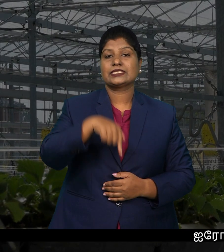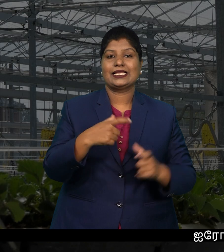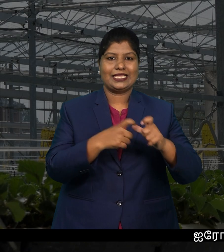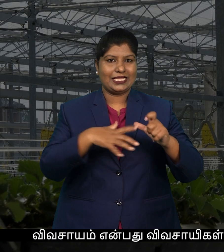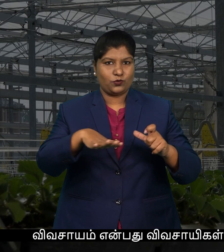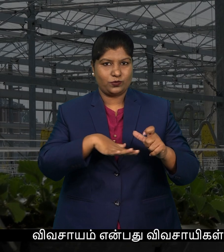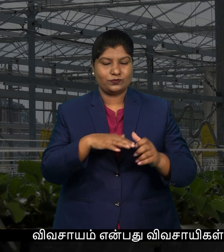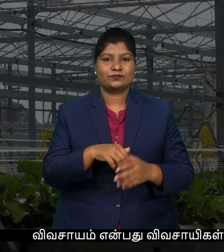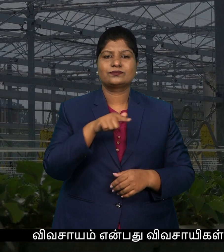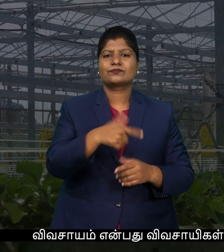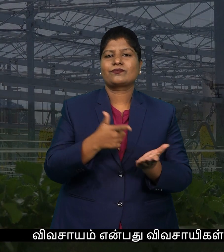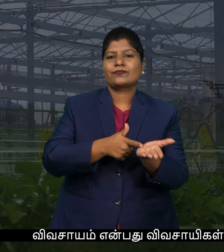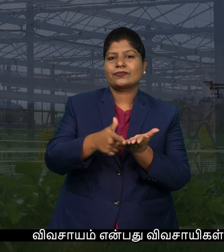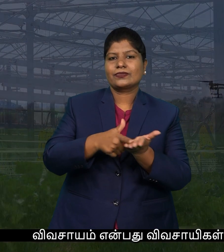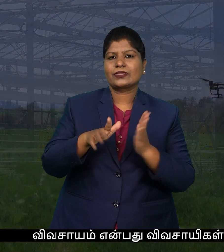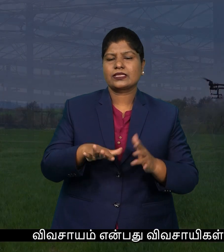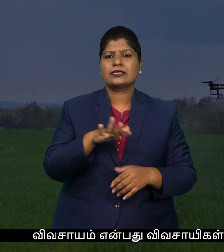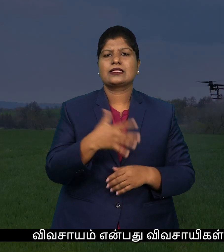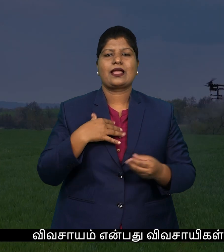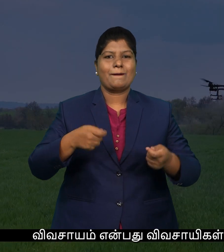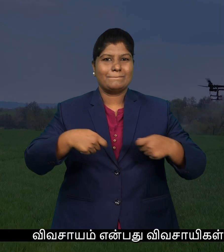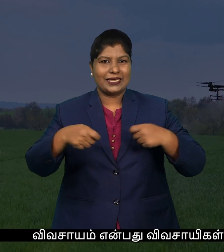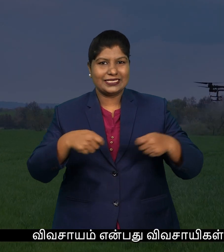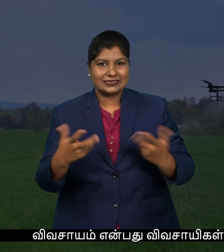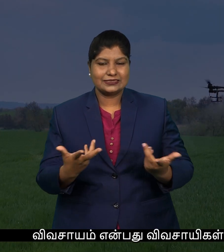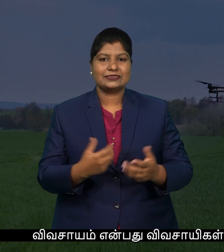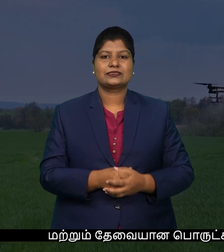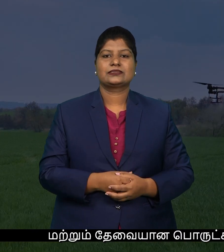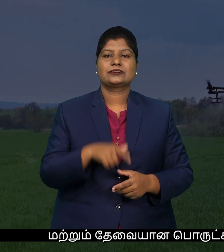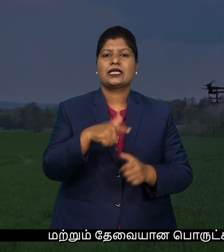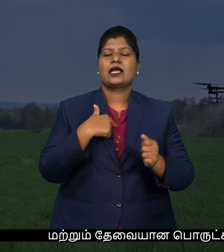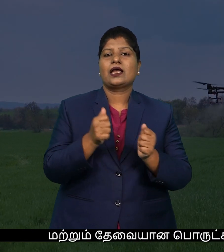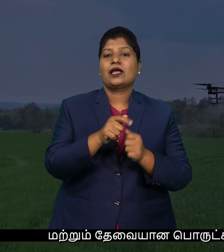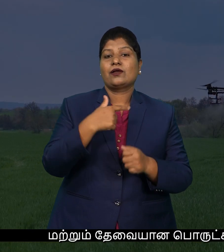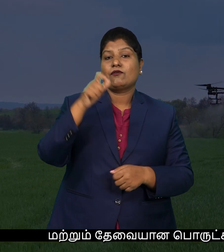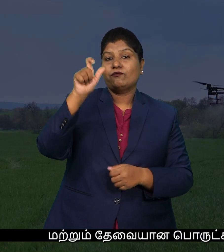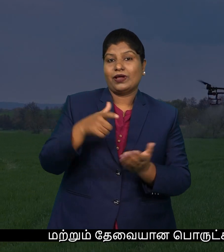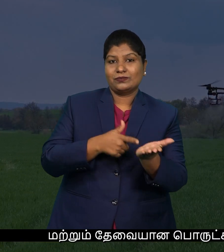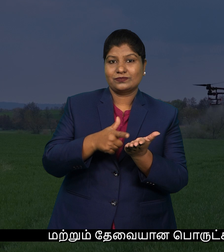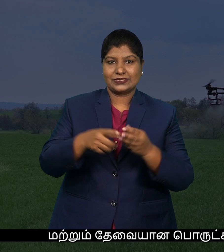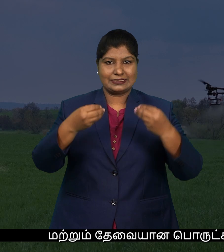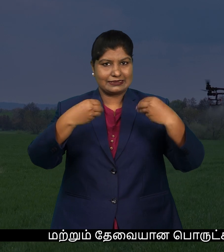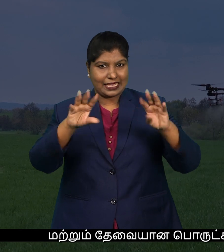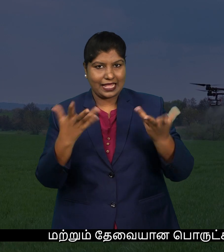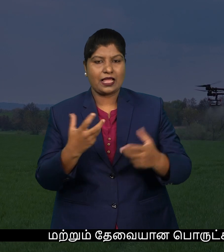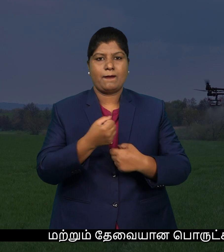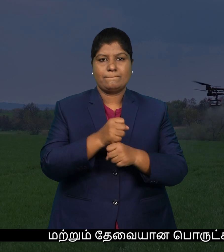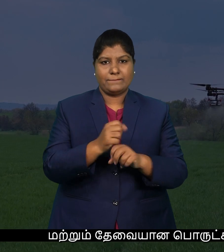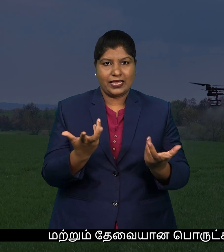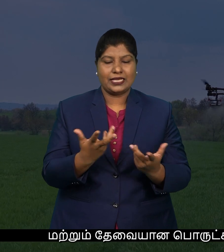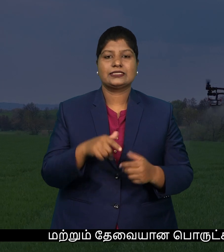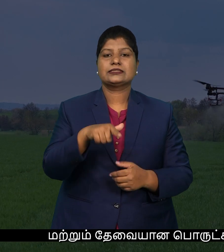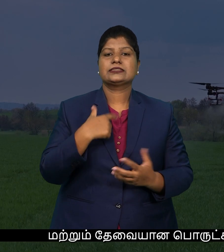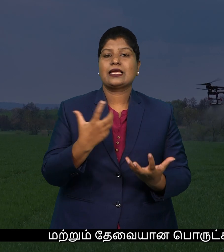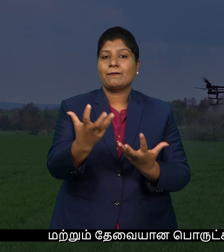ஐரோப்பாவில் விவசாயம் என்பது விவசாயிகள் தங்கள் விளைபொருட்களை விற்கும் மற்றும் தேவையான பொருட்களை வாங்கும் ஒரு